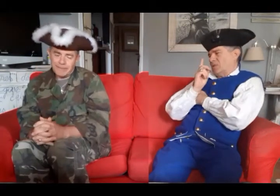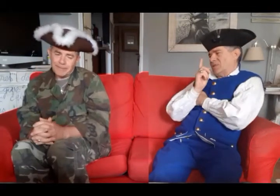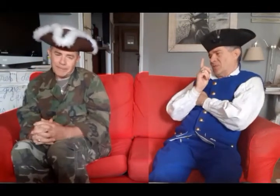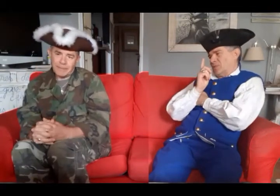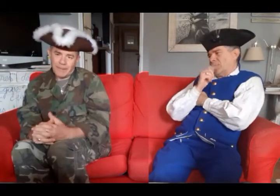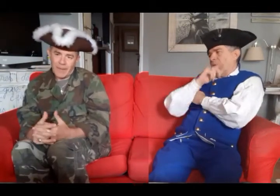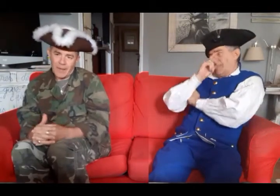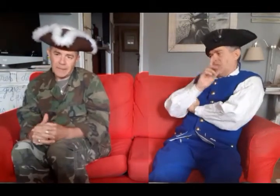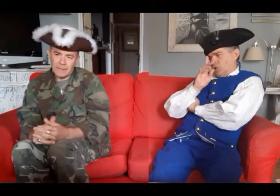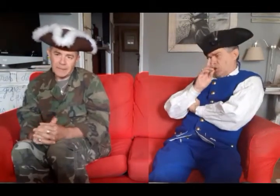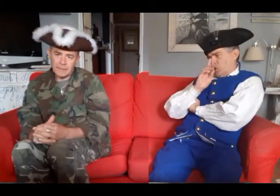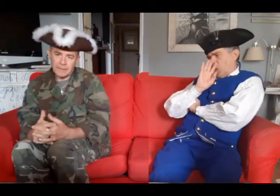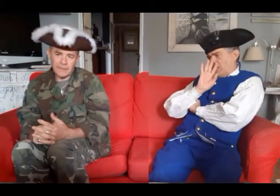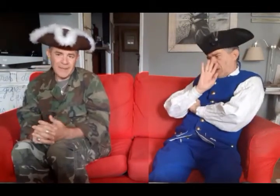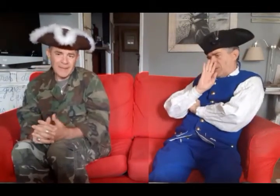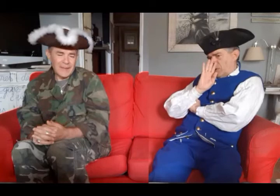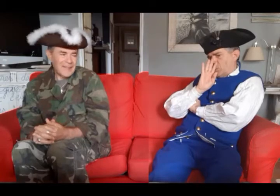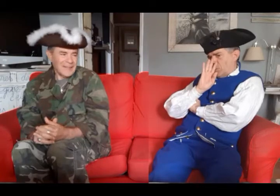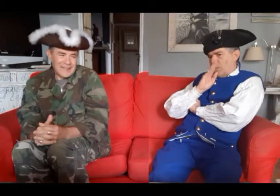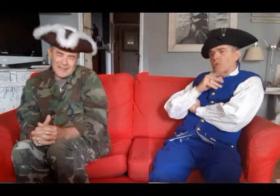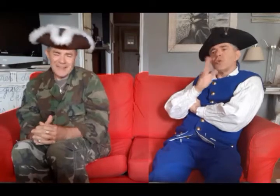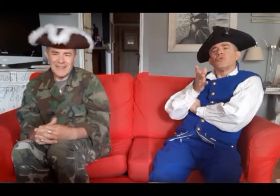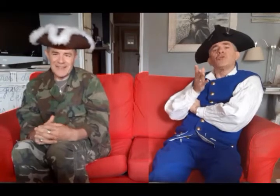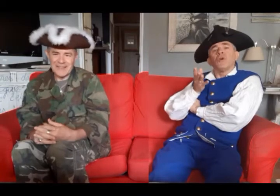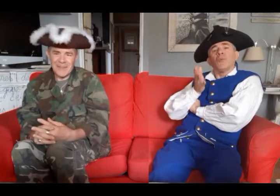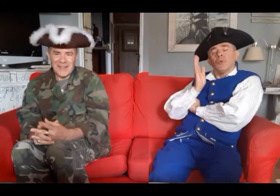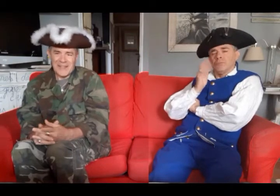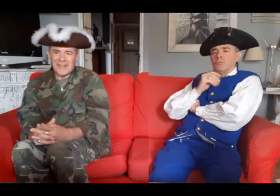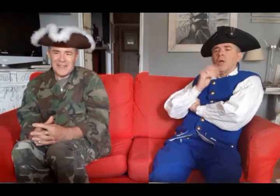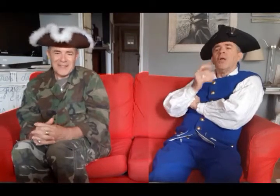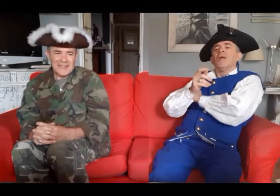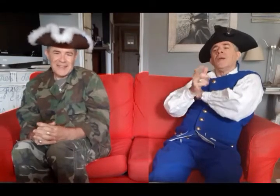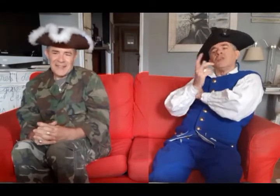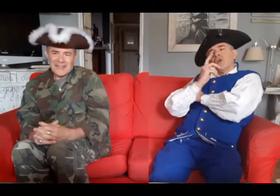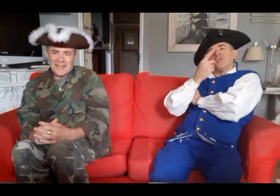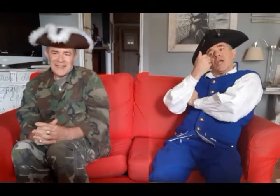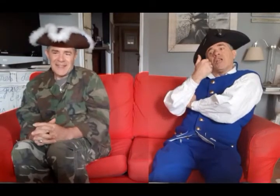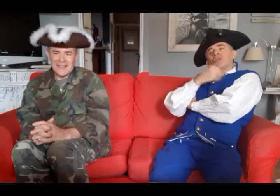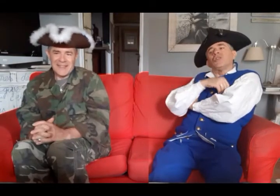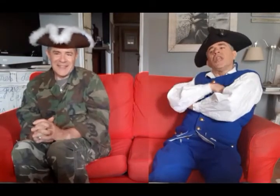qui est prêt à faire des efforts, je dis chapeau. Je dis 36-15 codes qui n'en veut, je dis chapeau.